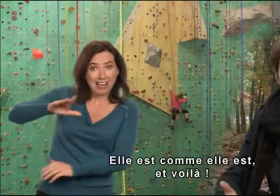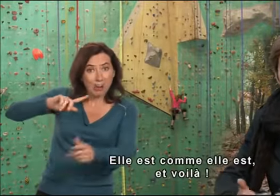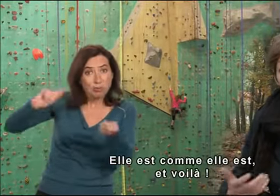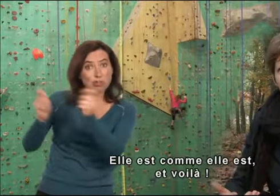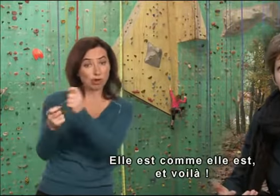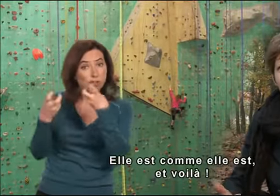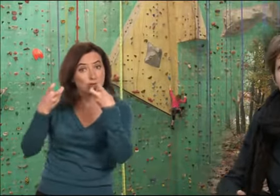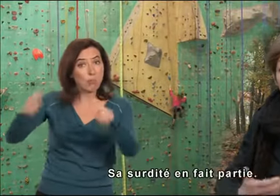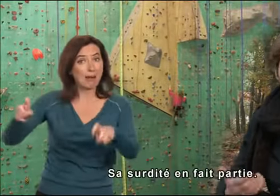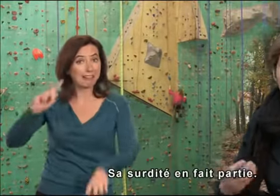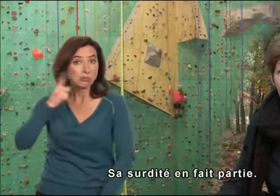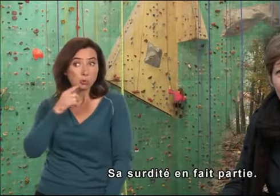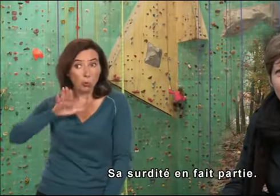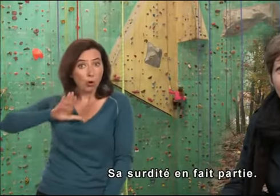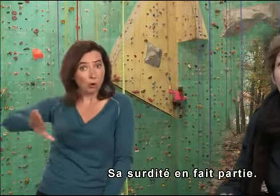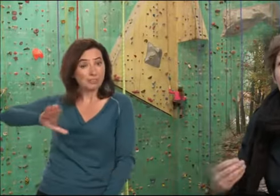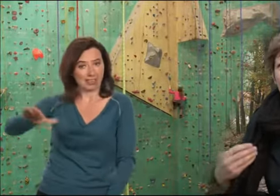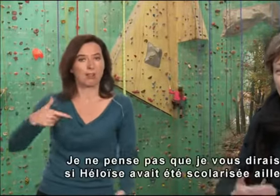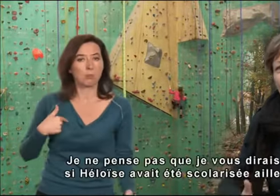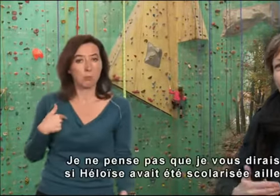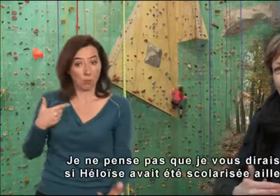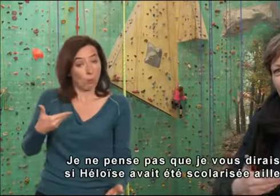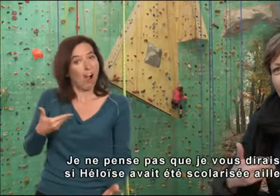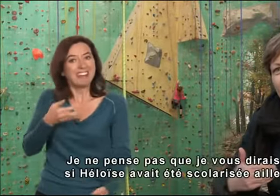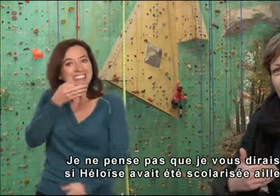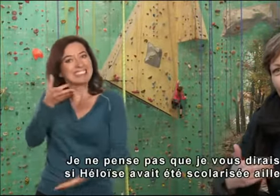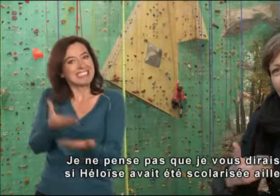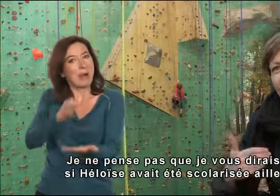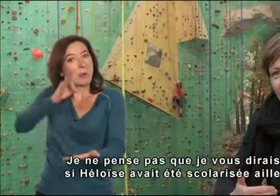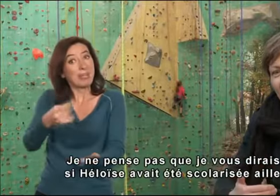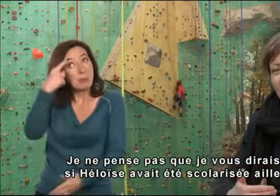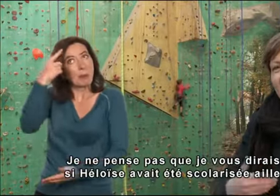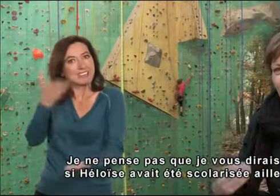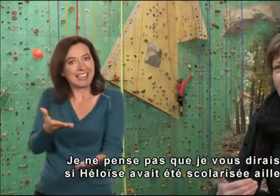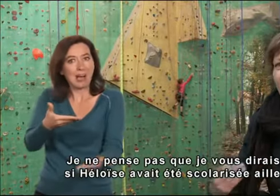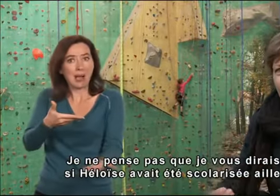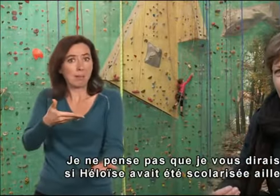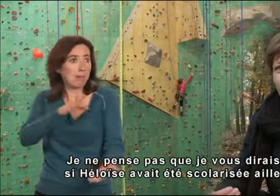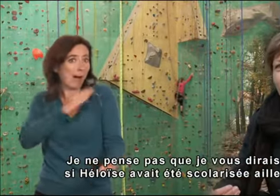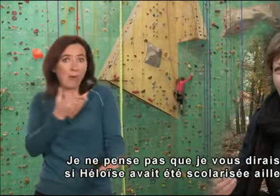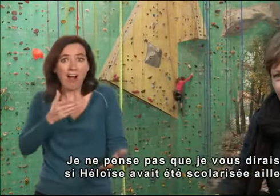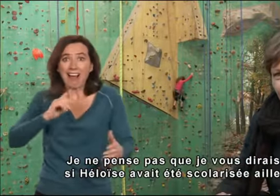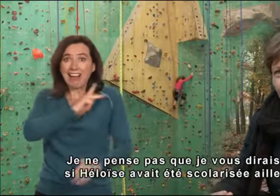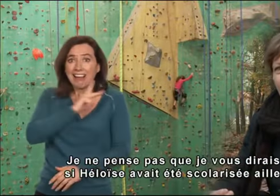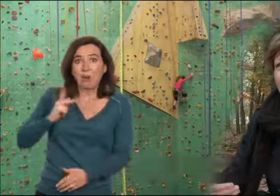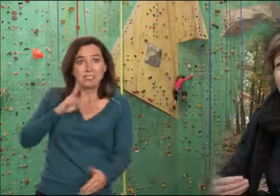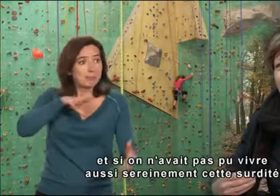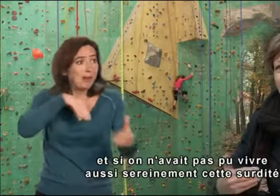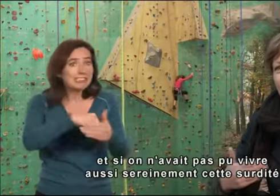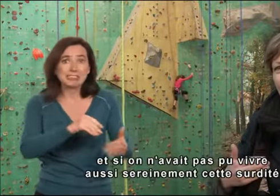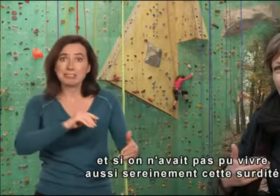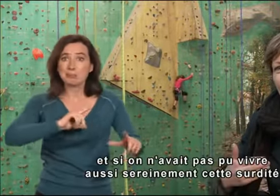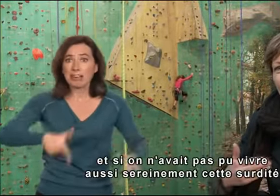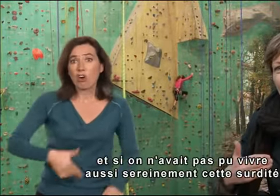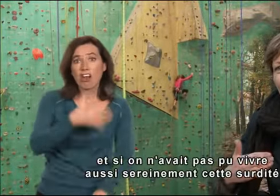est, et voilà. Et sa surdité en fait partie. Je pense pas que je pourrais aussi vous dire ça si Héloïse avait été scolarisée ailleurs et